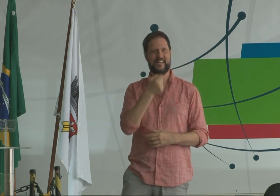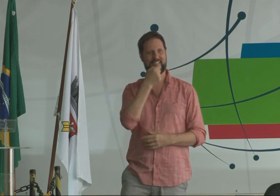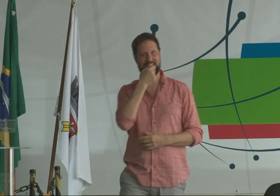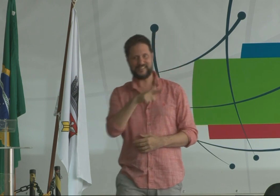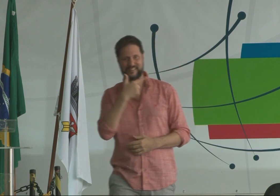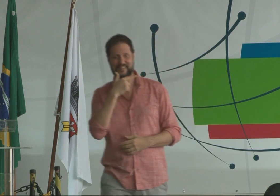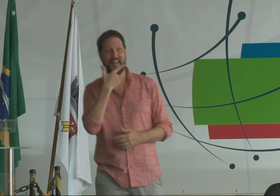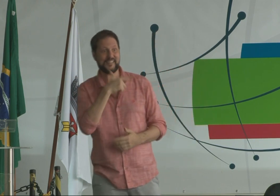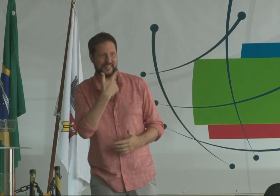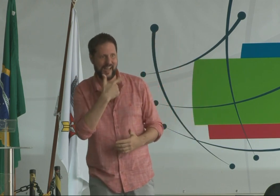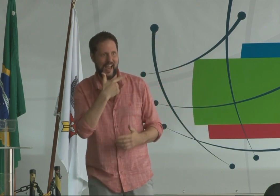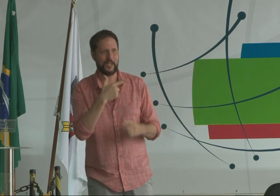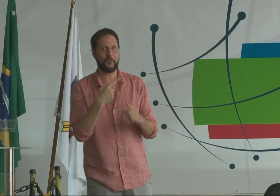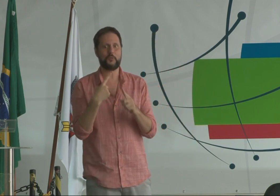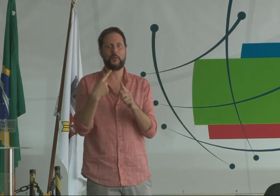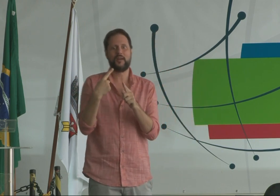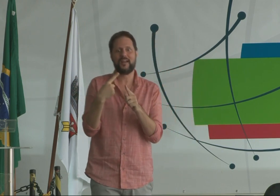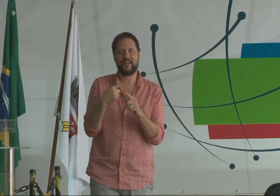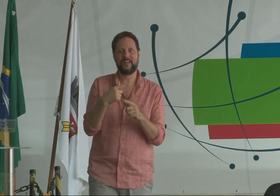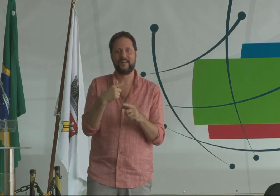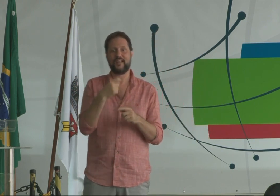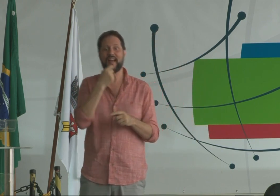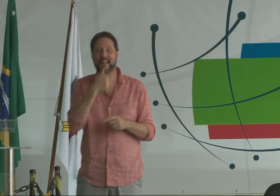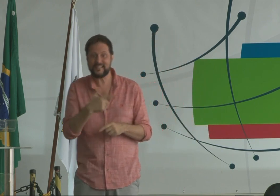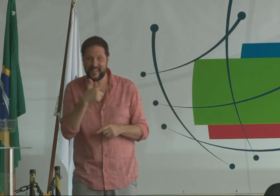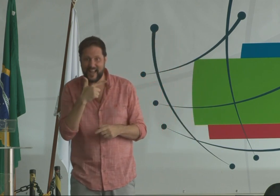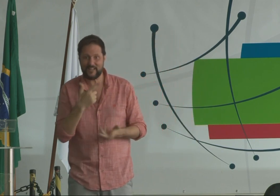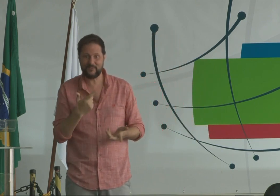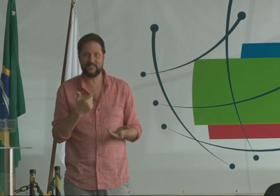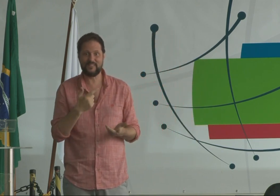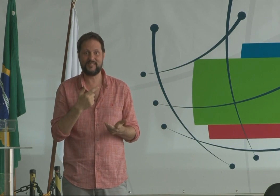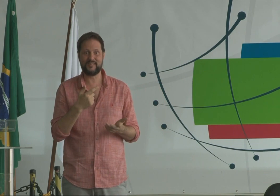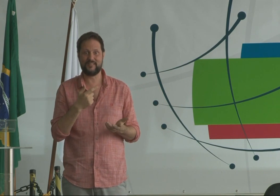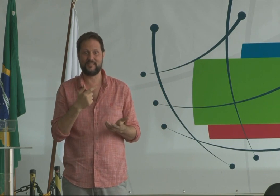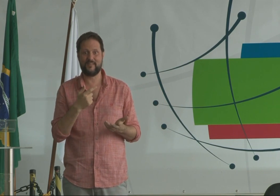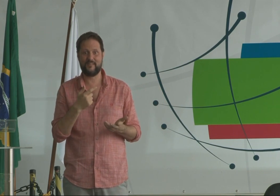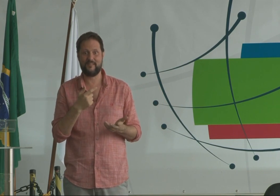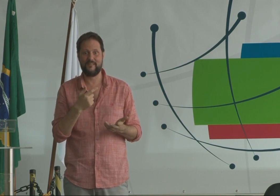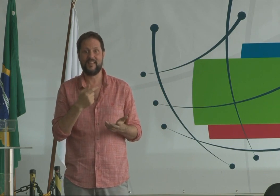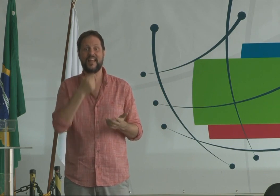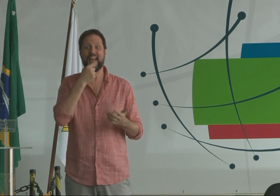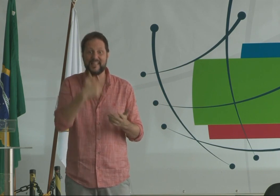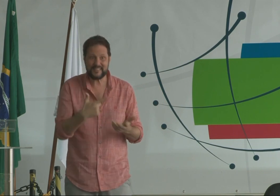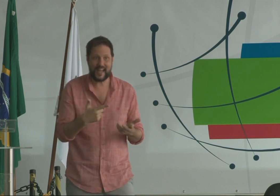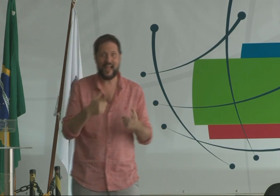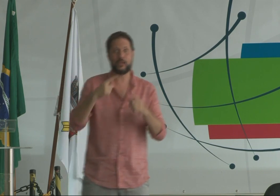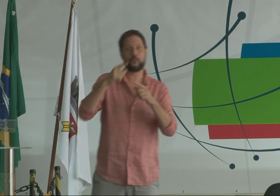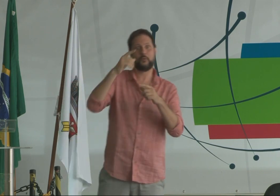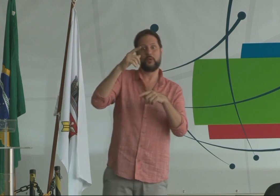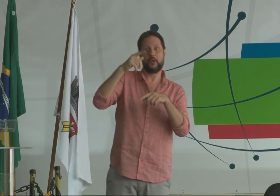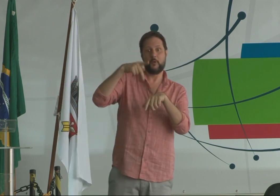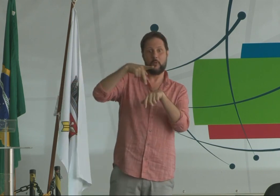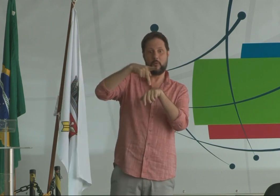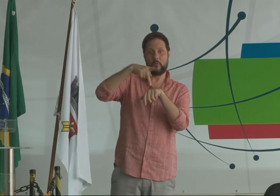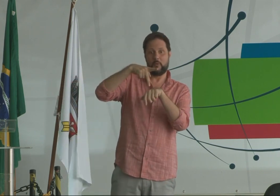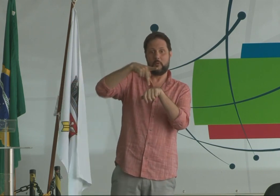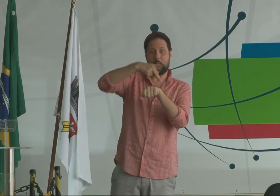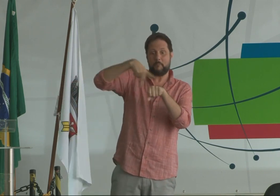em processo. E eles comunica em língua inglesa, por exemplo, e eu acho engraçado